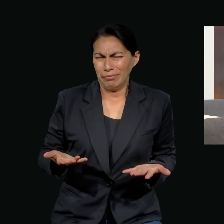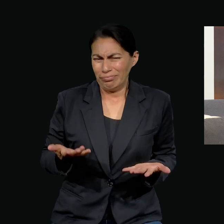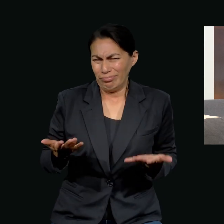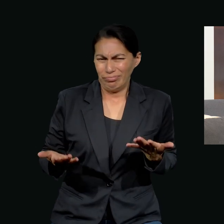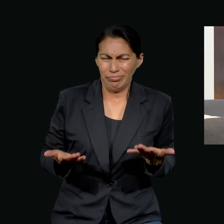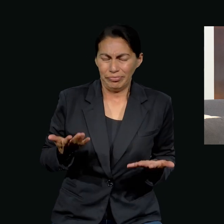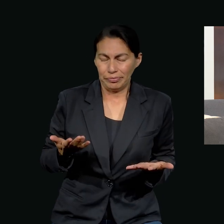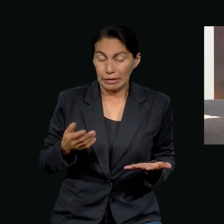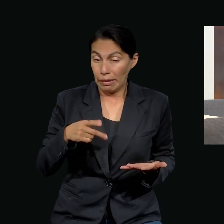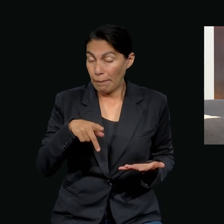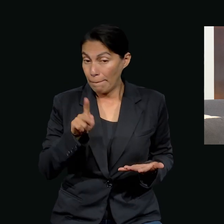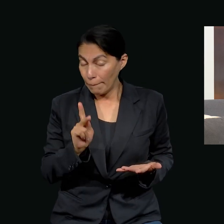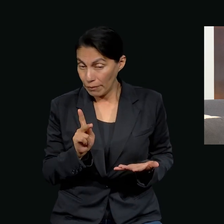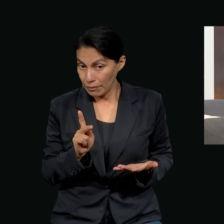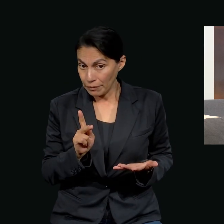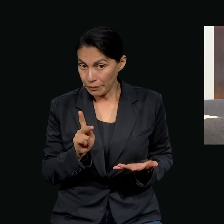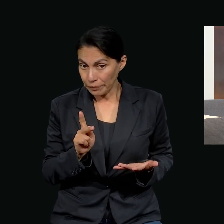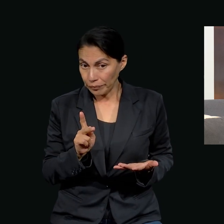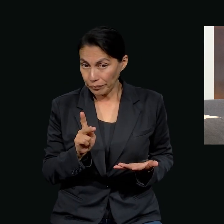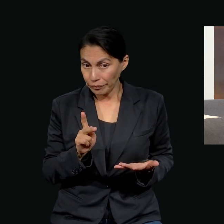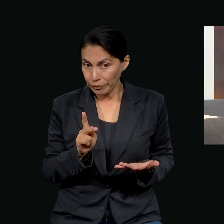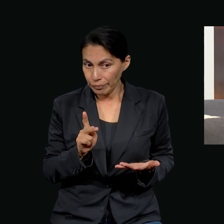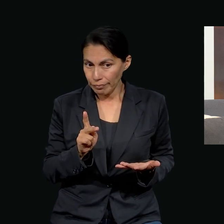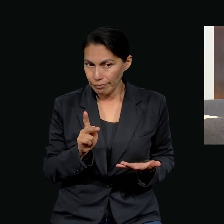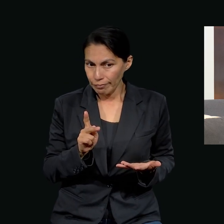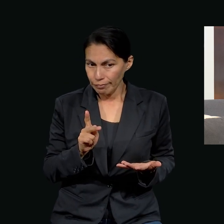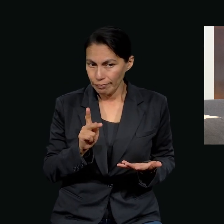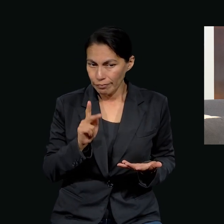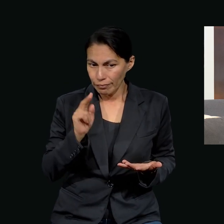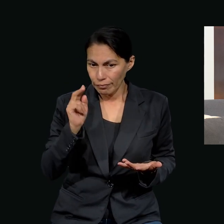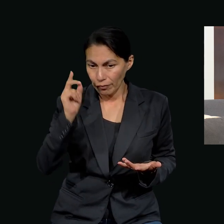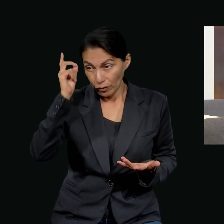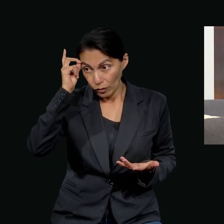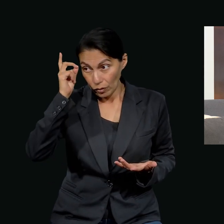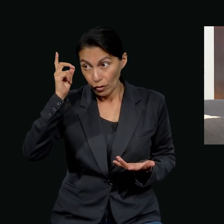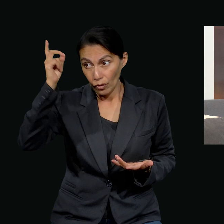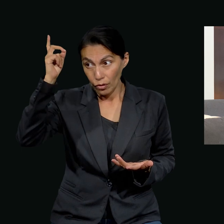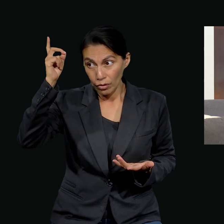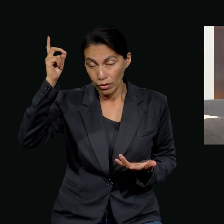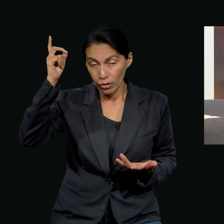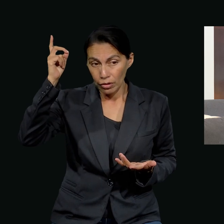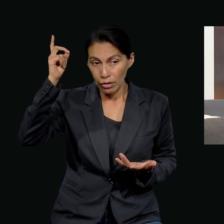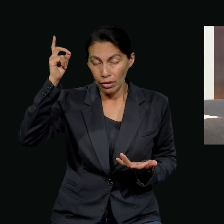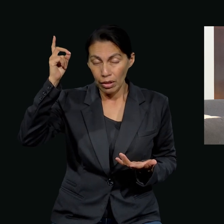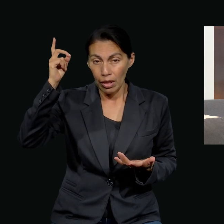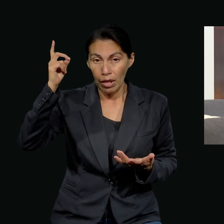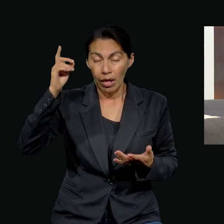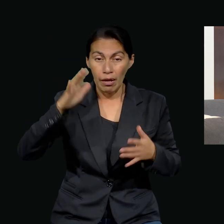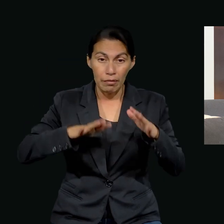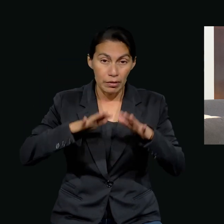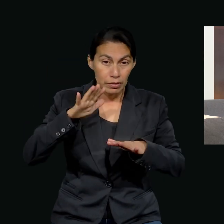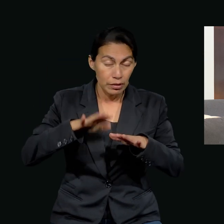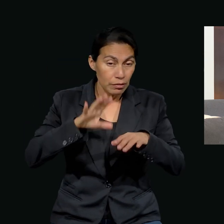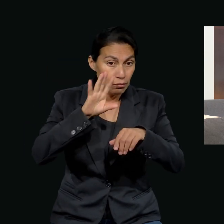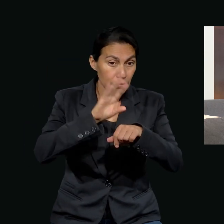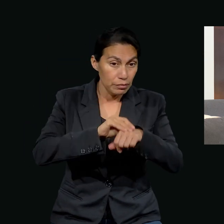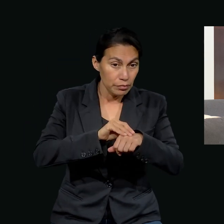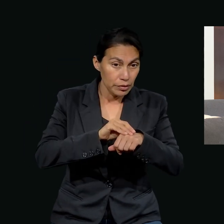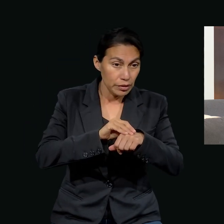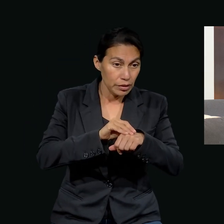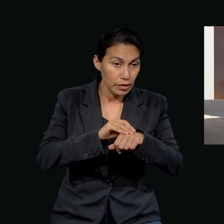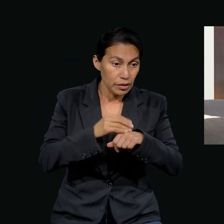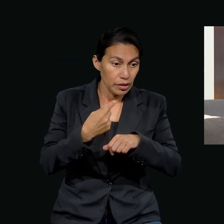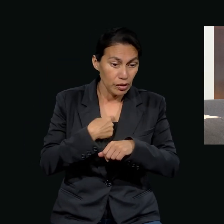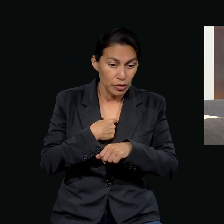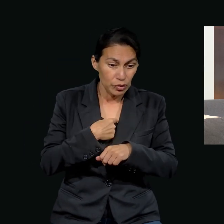buscando aquello, me recuerdo Dios, Dios a veces lo pone a uno en situaciones de